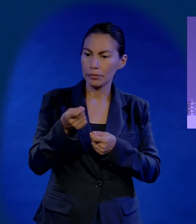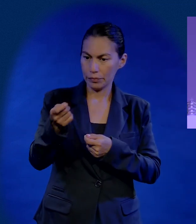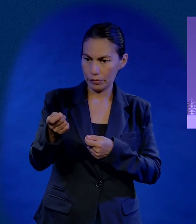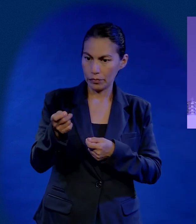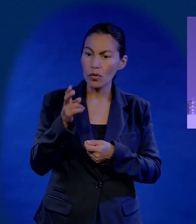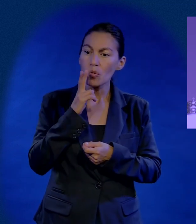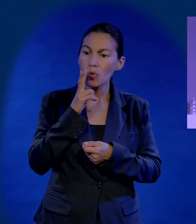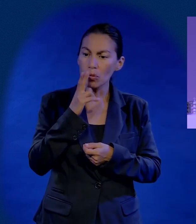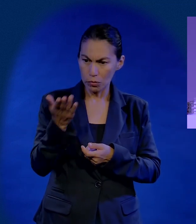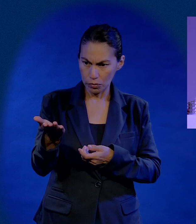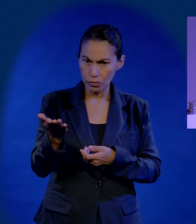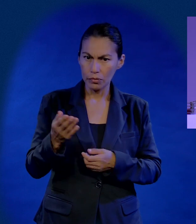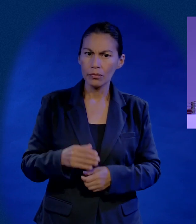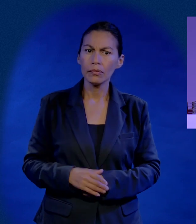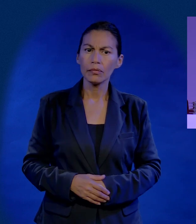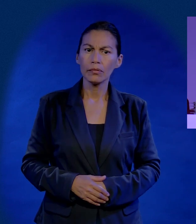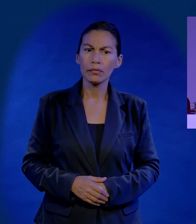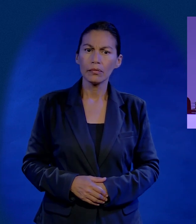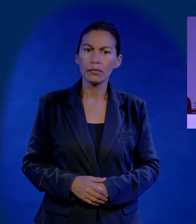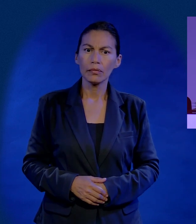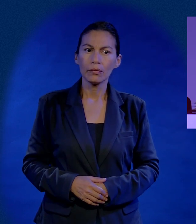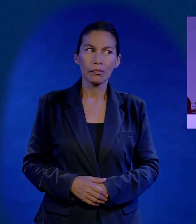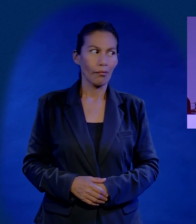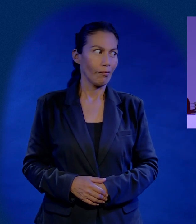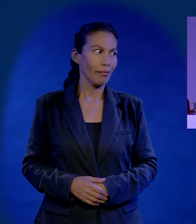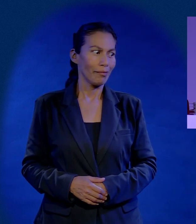Tenga, mijo. Fume.